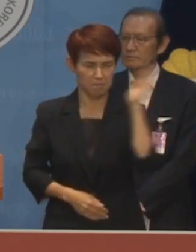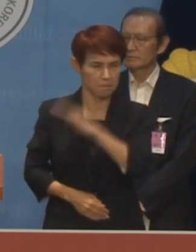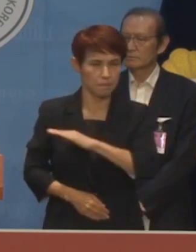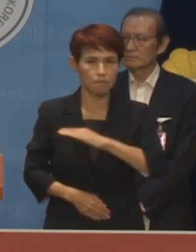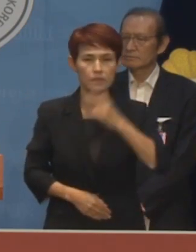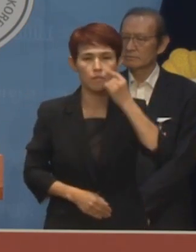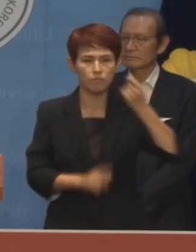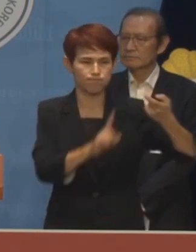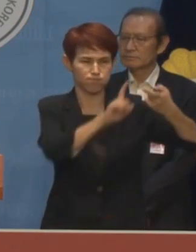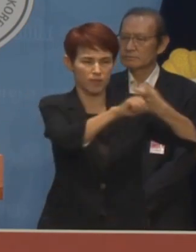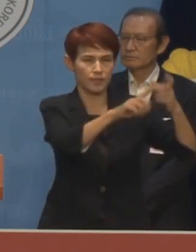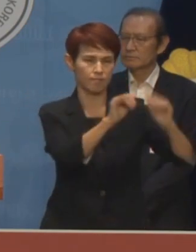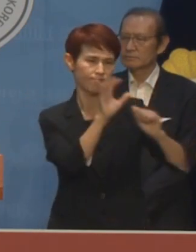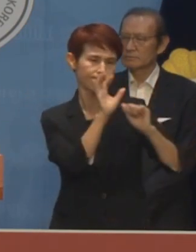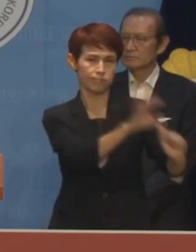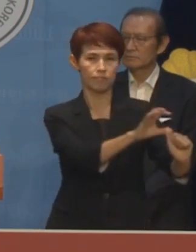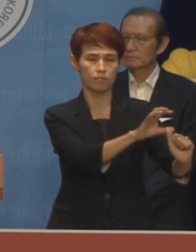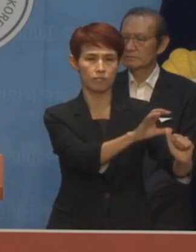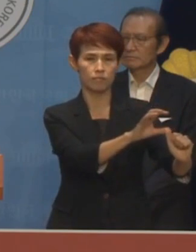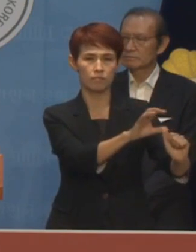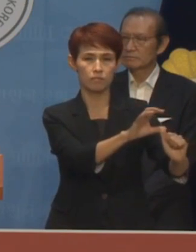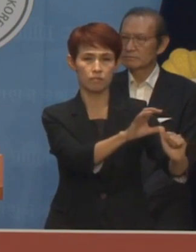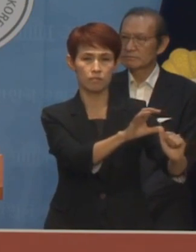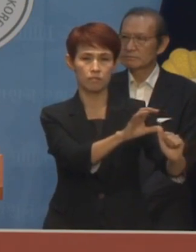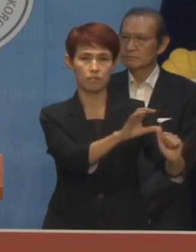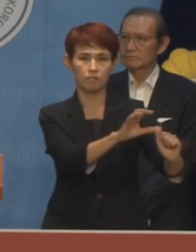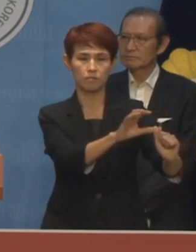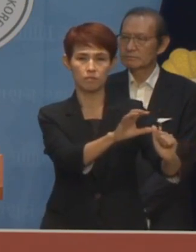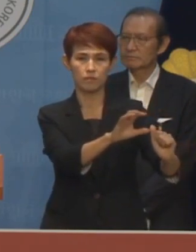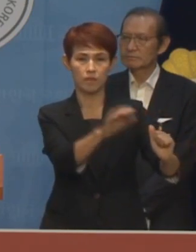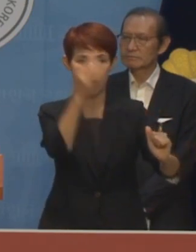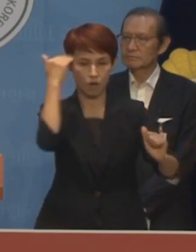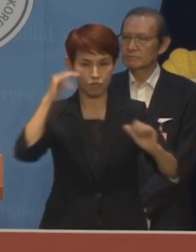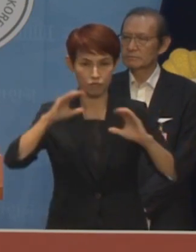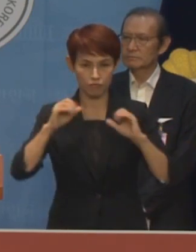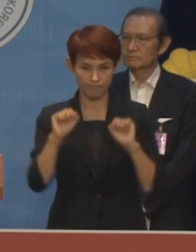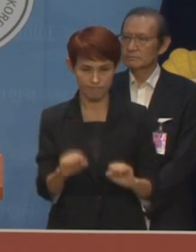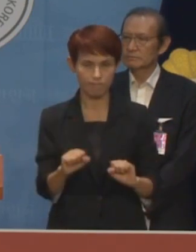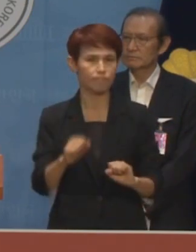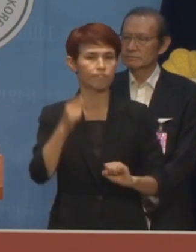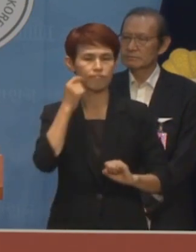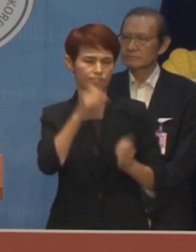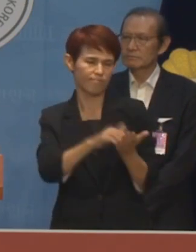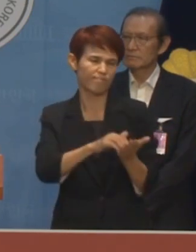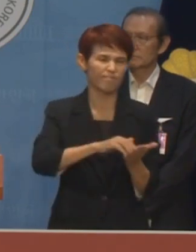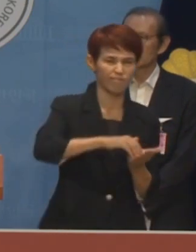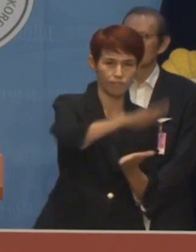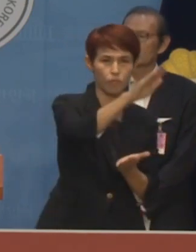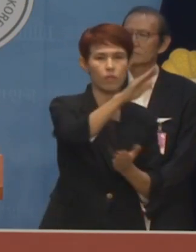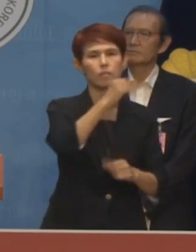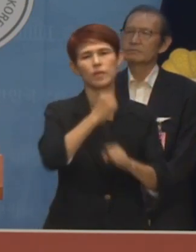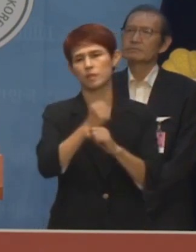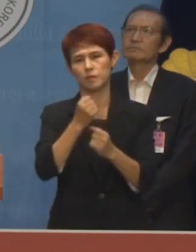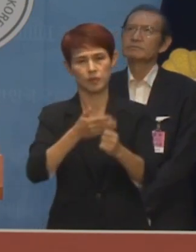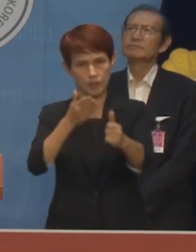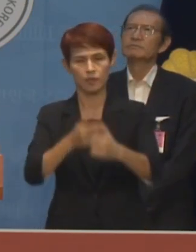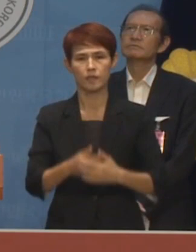신일 분자를 규탄하고 이 땅에서 양립할 수 없음을 깨닫게 하여 저들 스스로 자멸하게